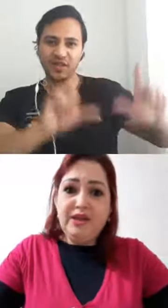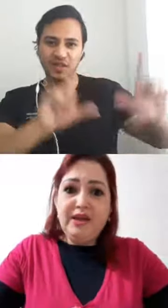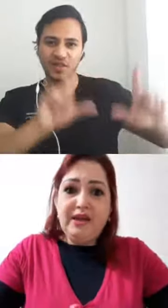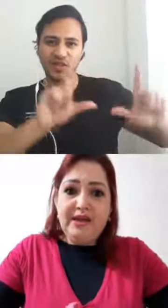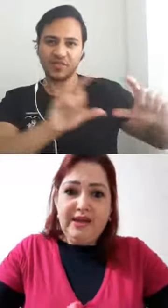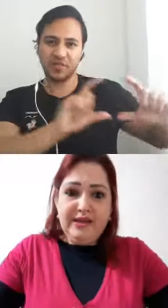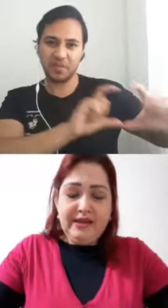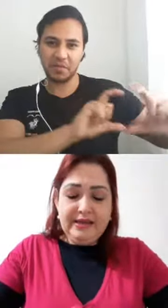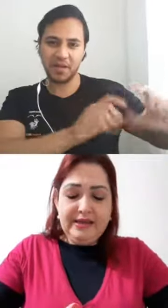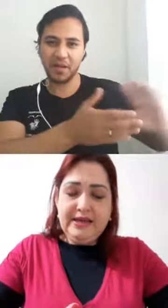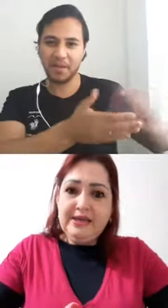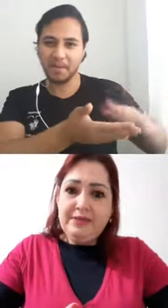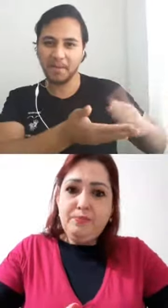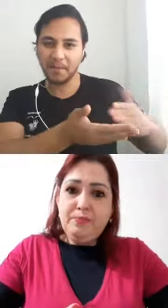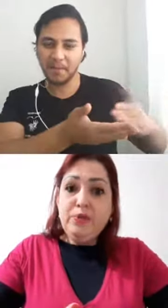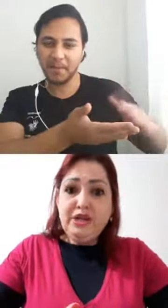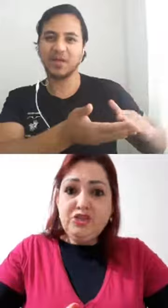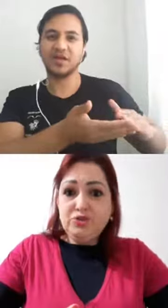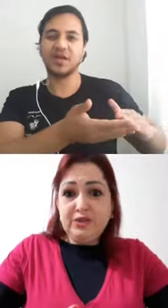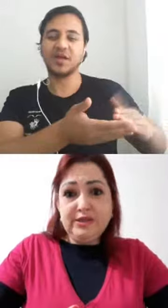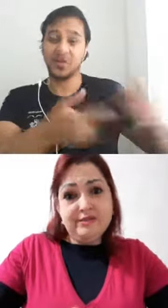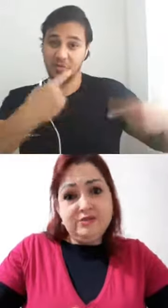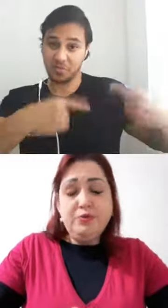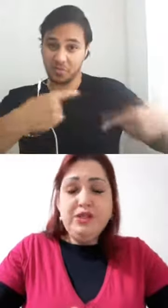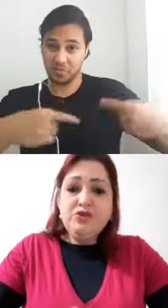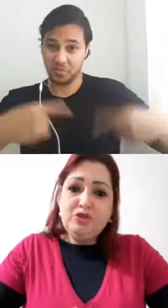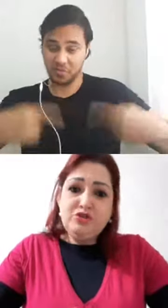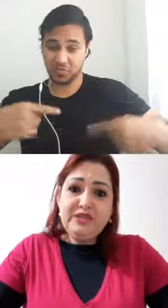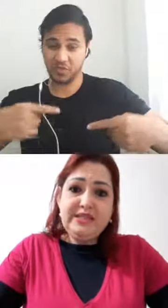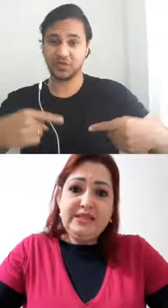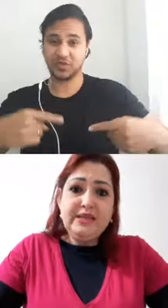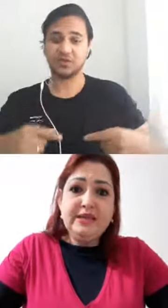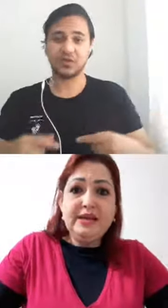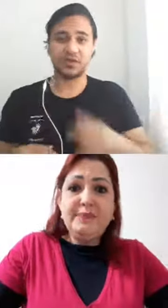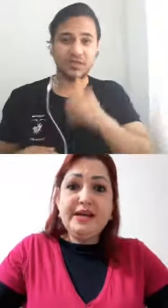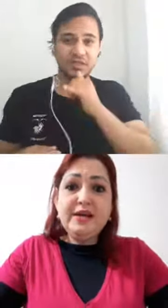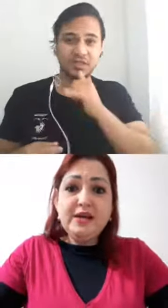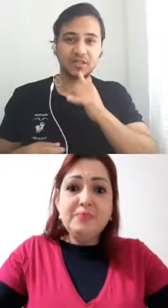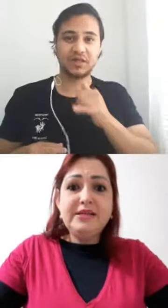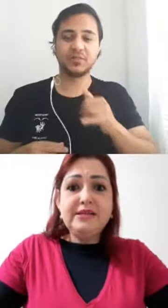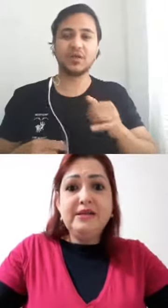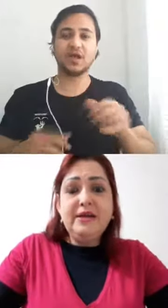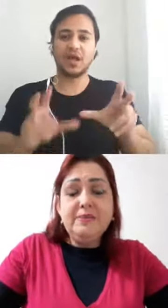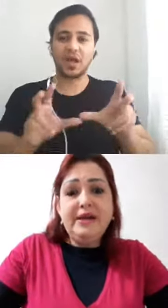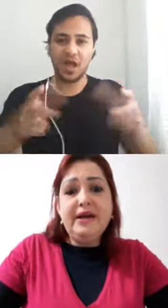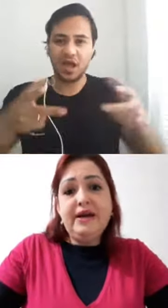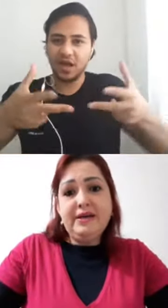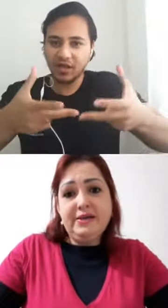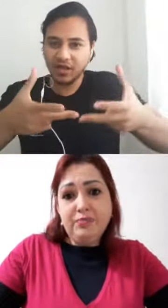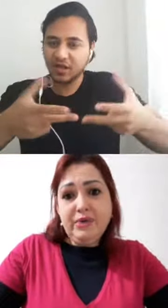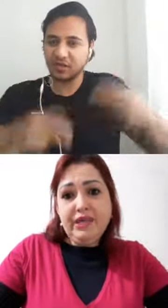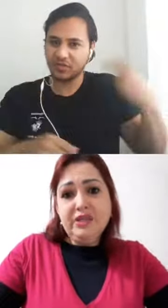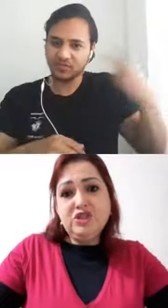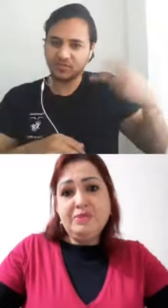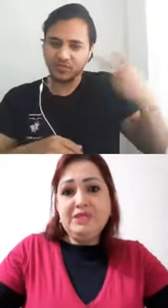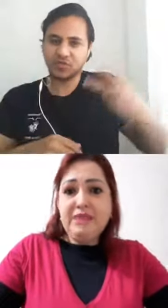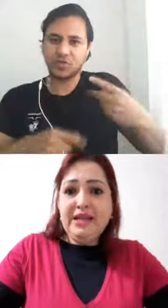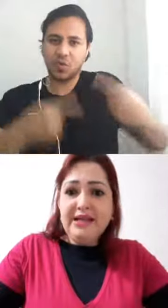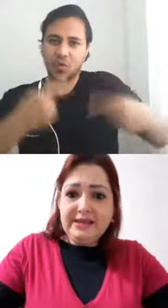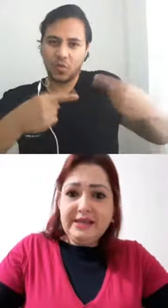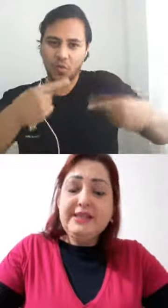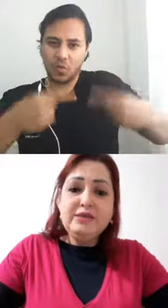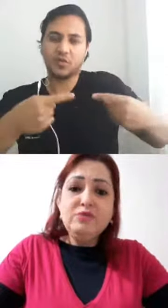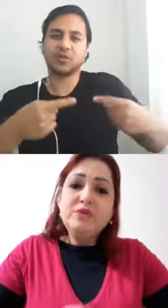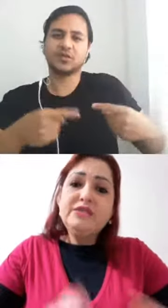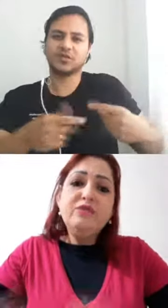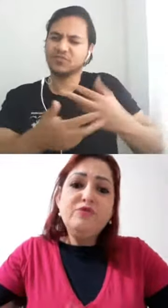intérprete né, político que eu digo assim, que é para Câmara, para política, para trabalhar,